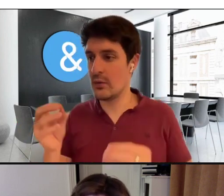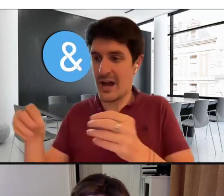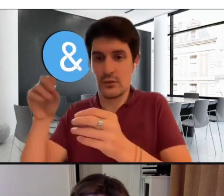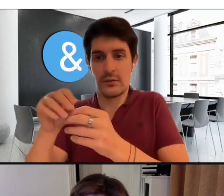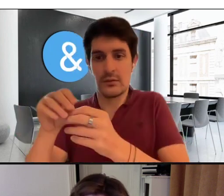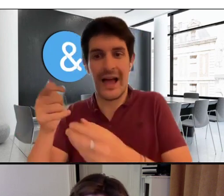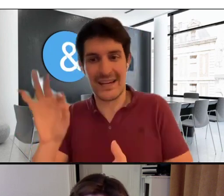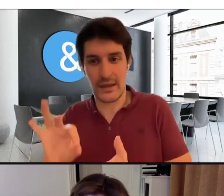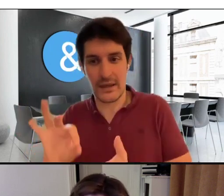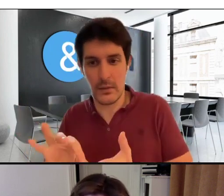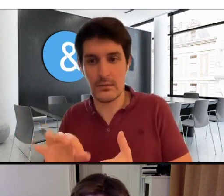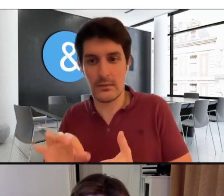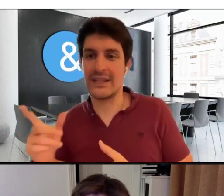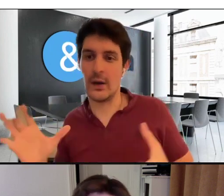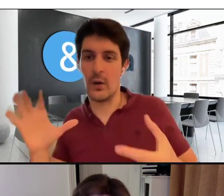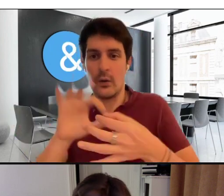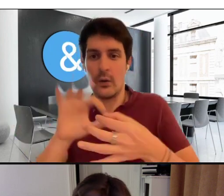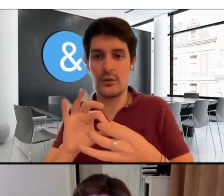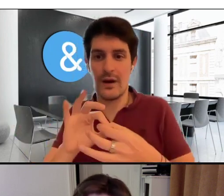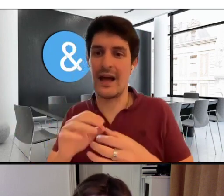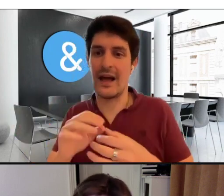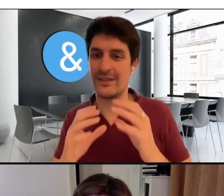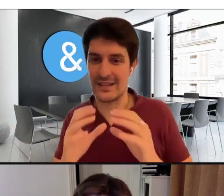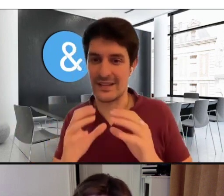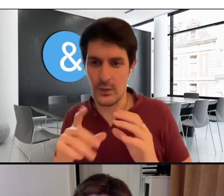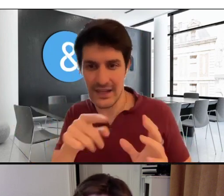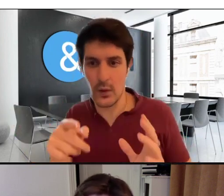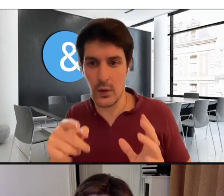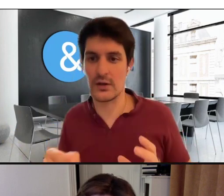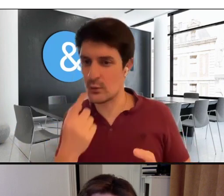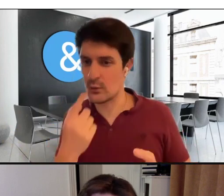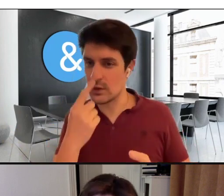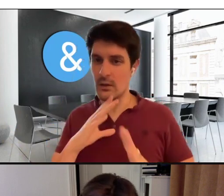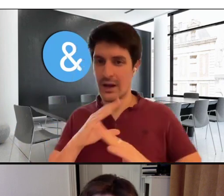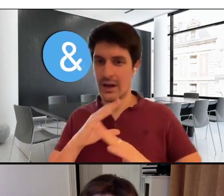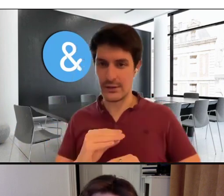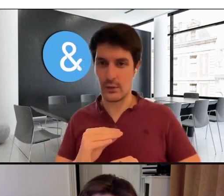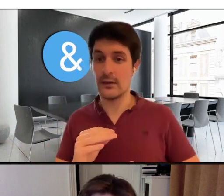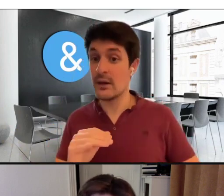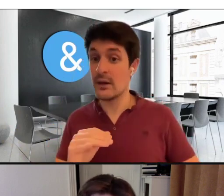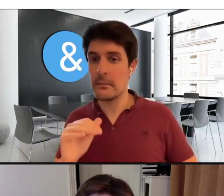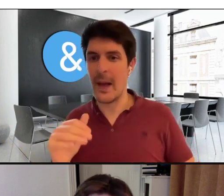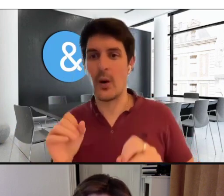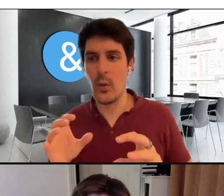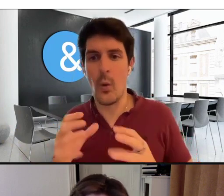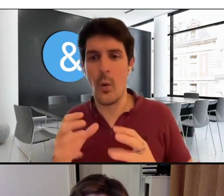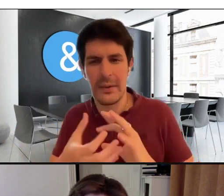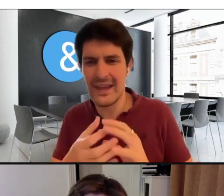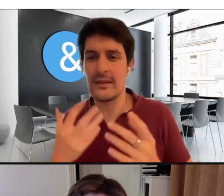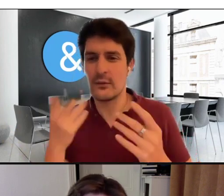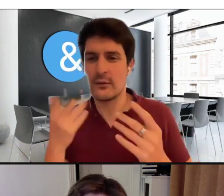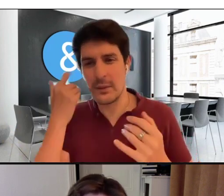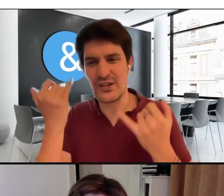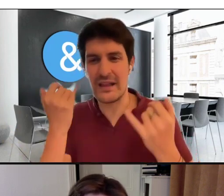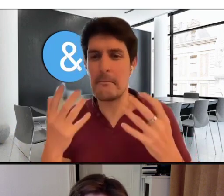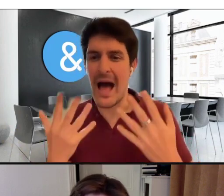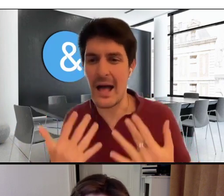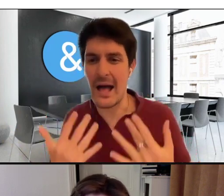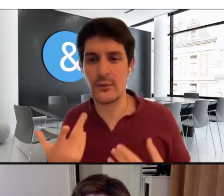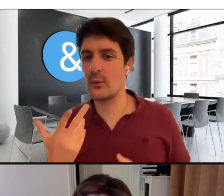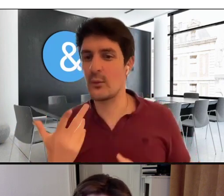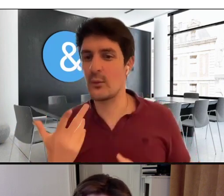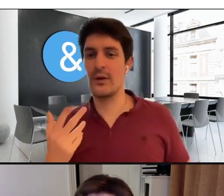ajoutes un script qui rejoint la conversation et qui corrige. Tu sens rassuré. Un cours compliqué, des